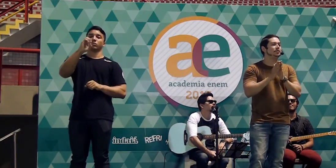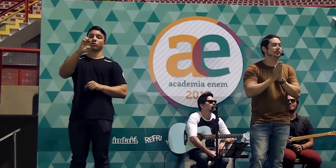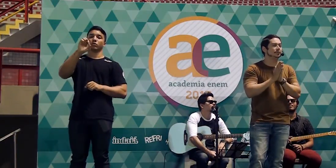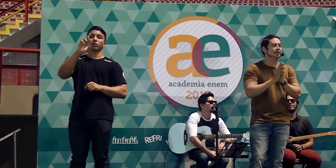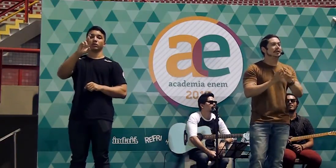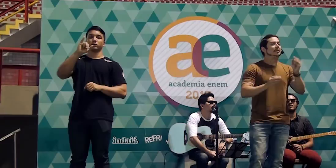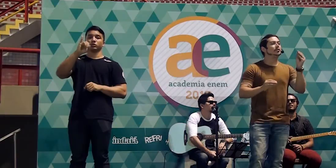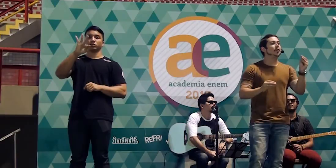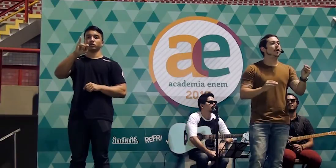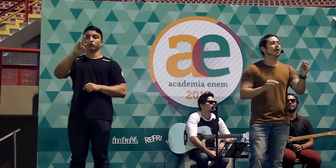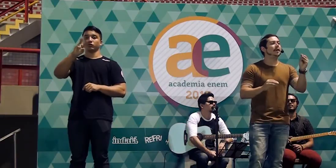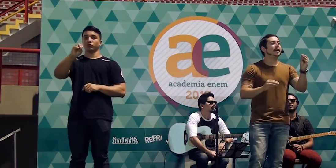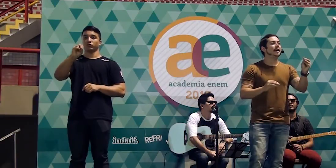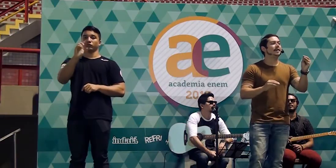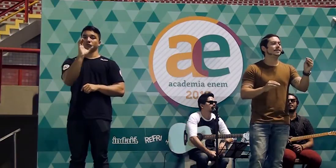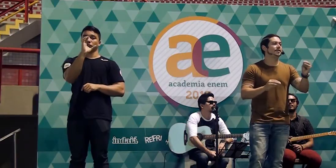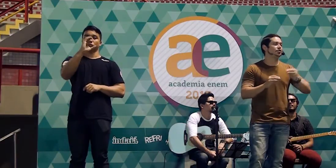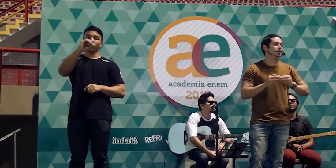coercitivo.